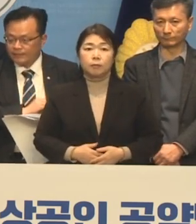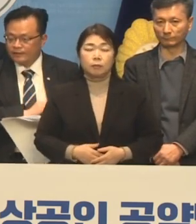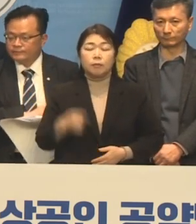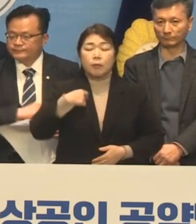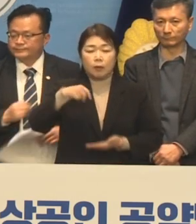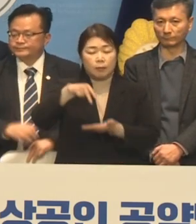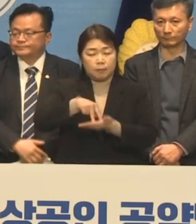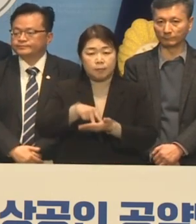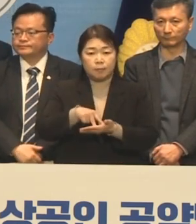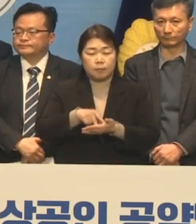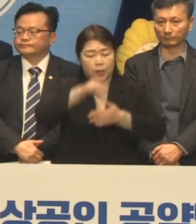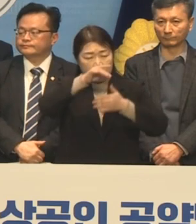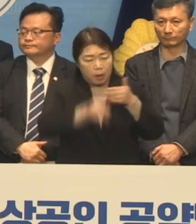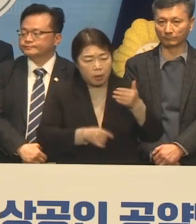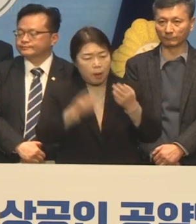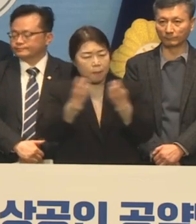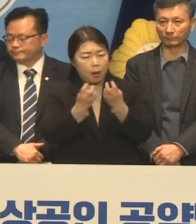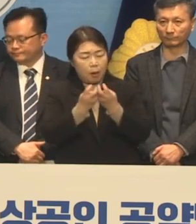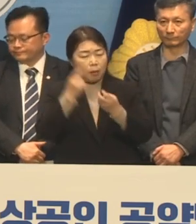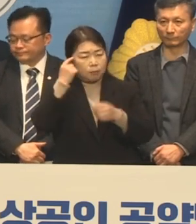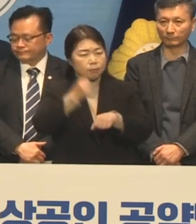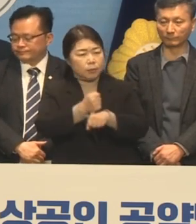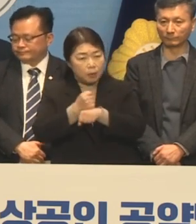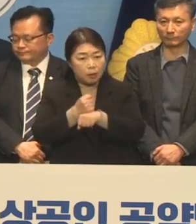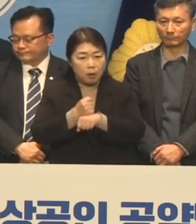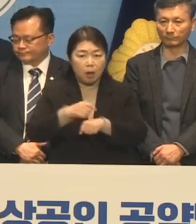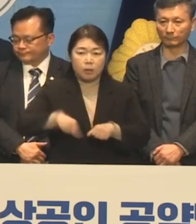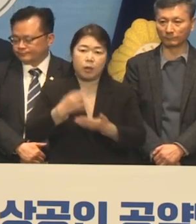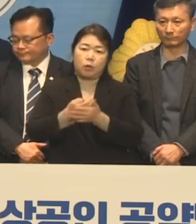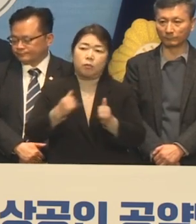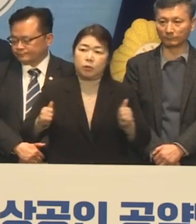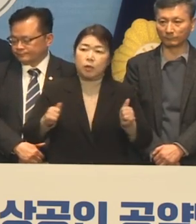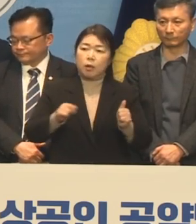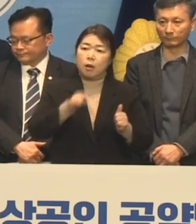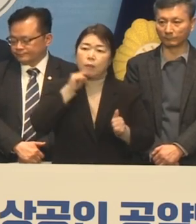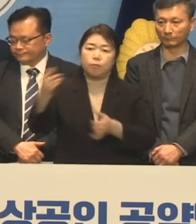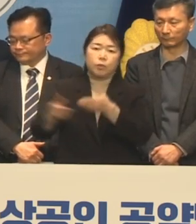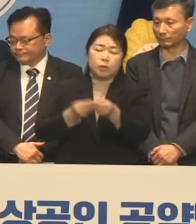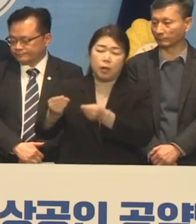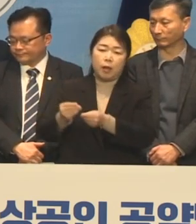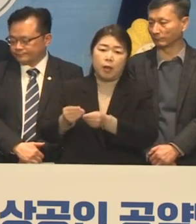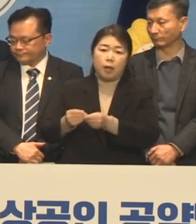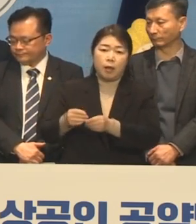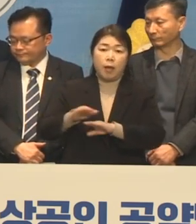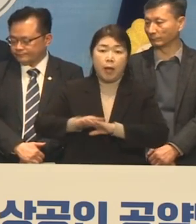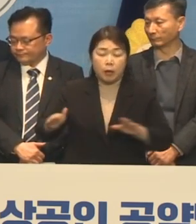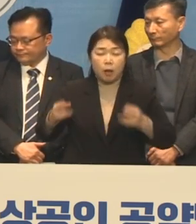저는 다음에 몇 가지 방안을 자영업 부채 해결 대책으로 제시합니다. 첫째,